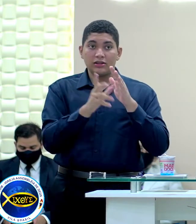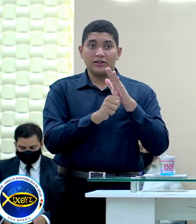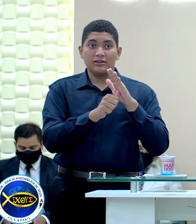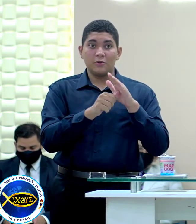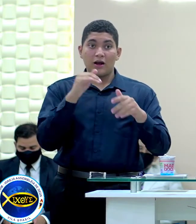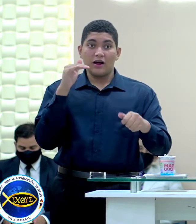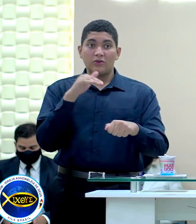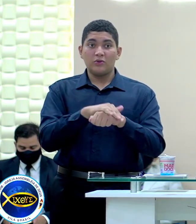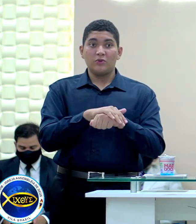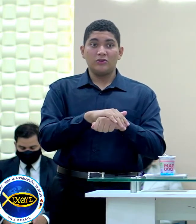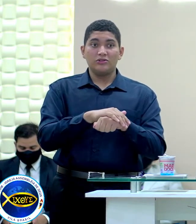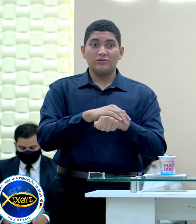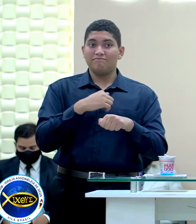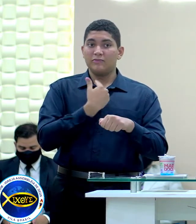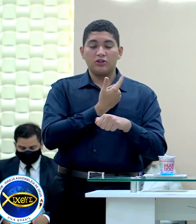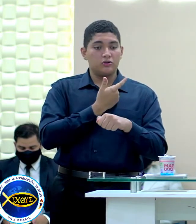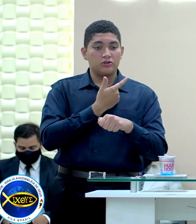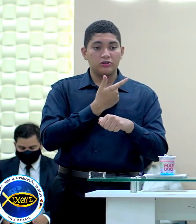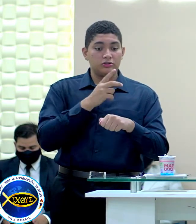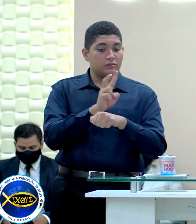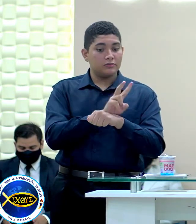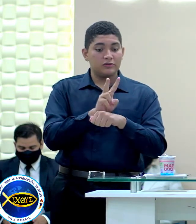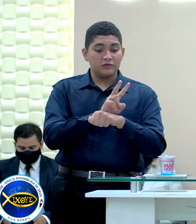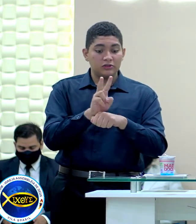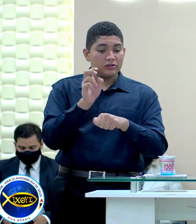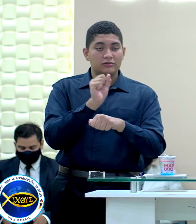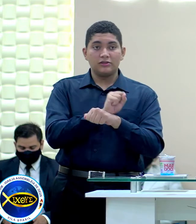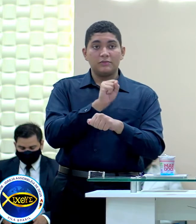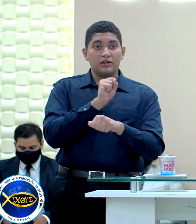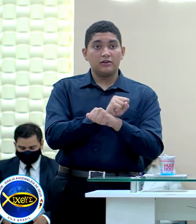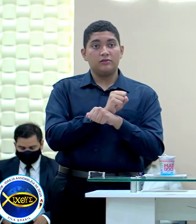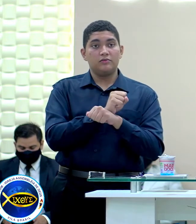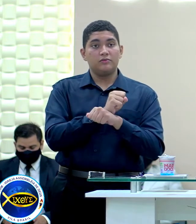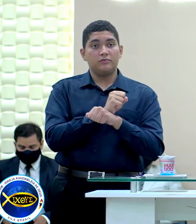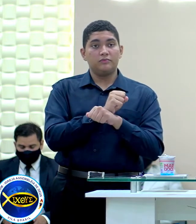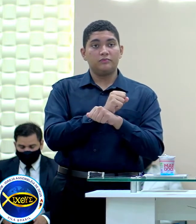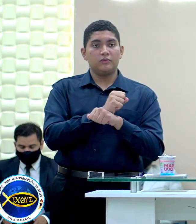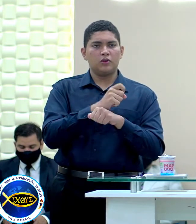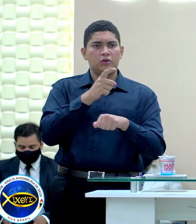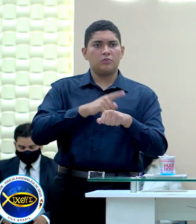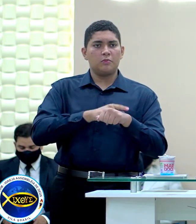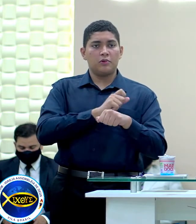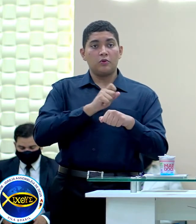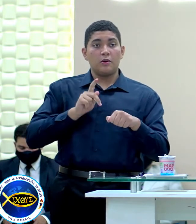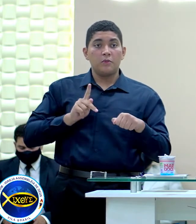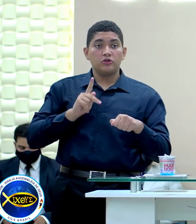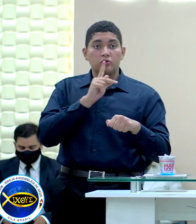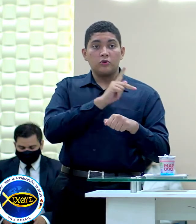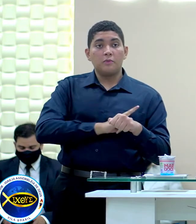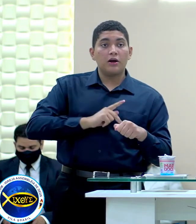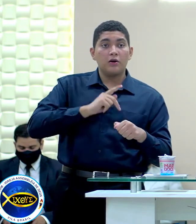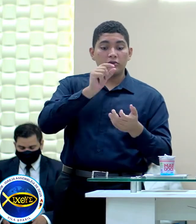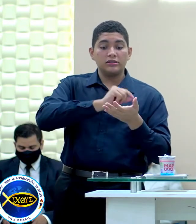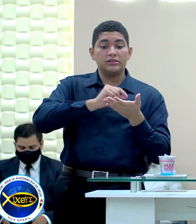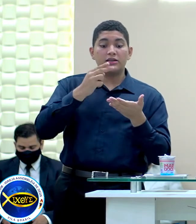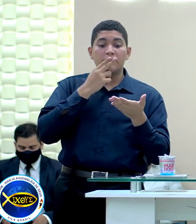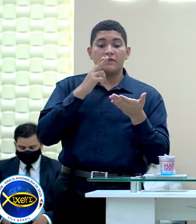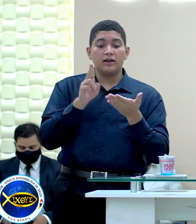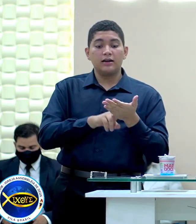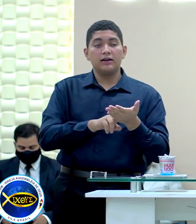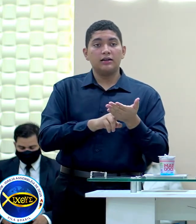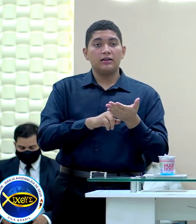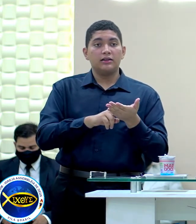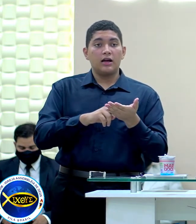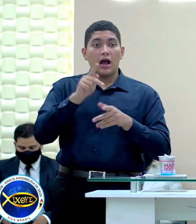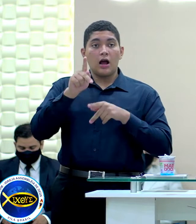não estávamos ou estivéssemos esperando. Quando o apóstolo Paulo escreve esta carta aos